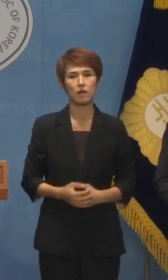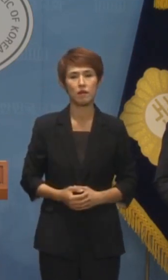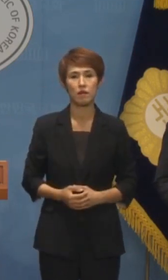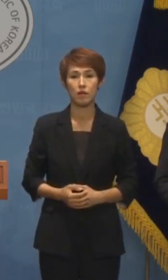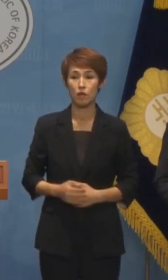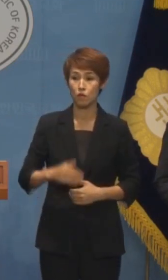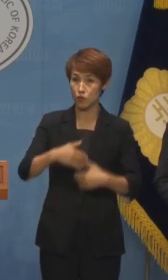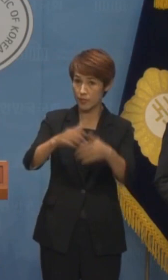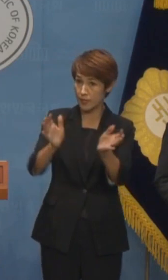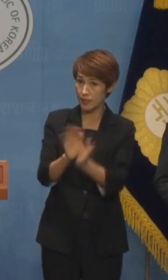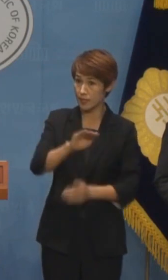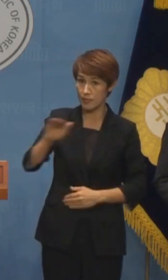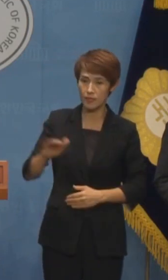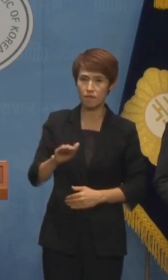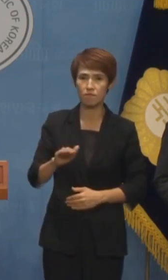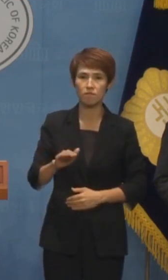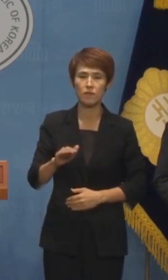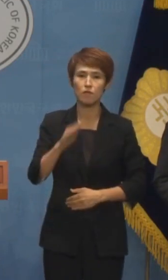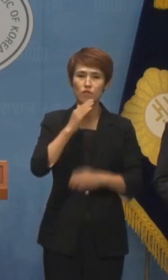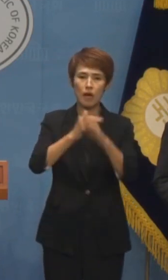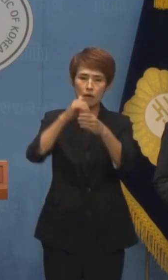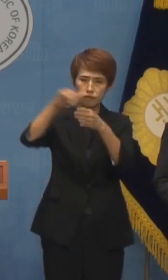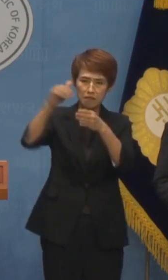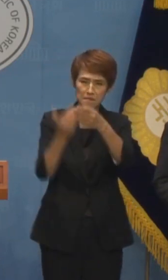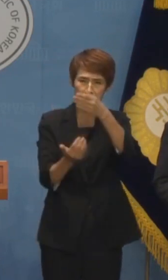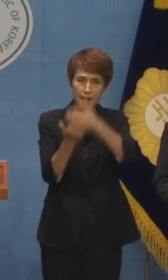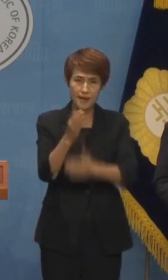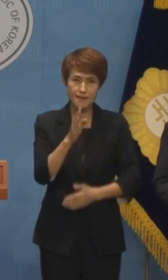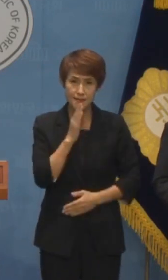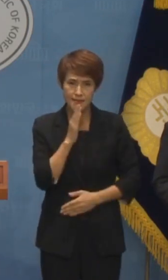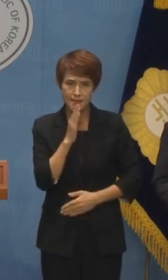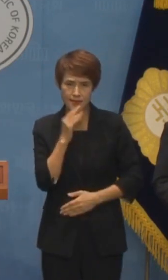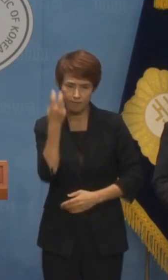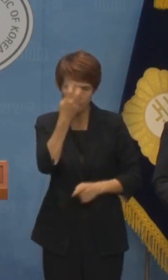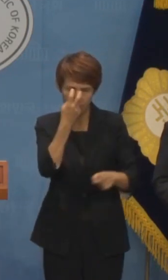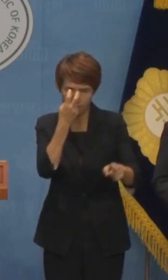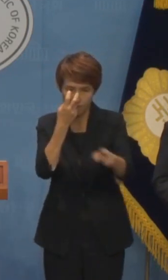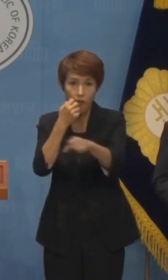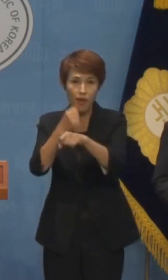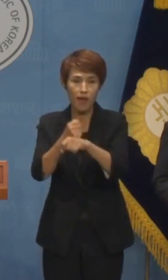대책단은 허황된 대북 송금 사건의 진실을 끝까지 밝혀내고